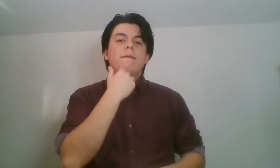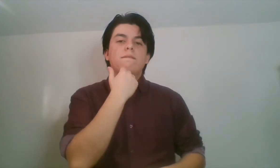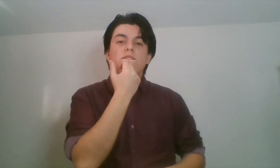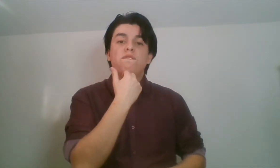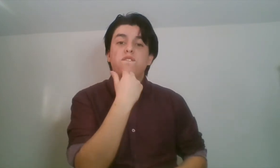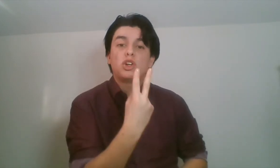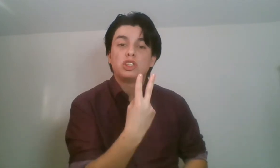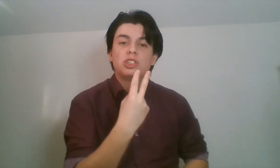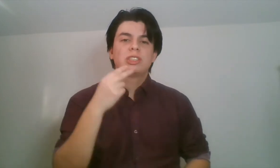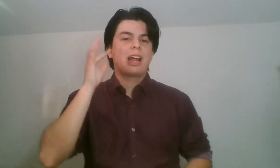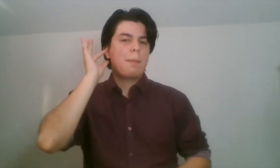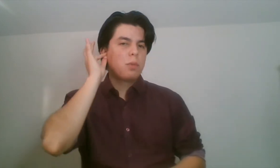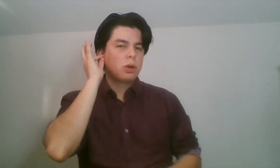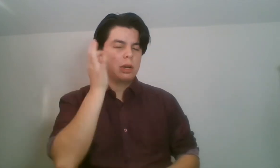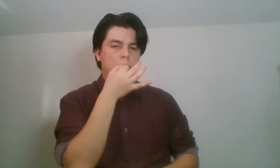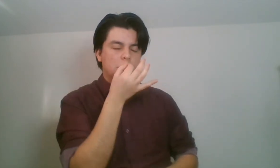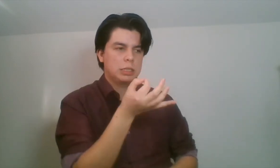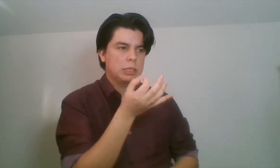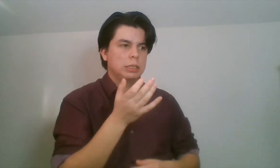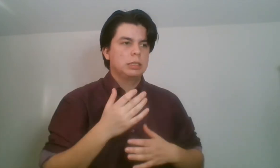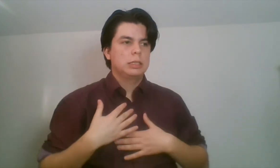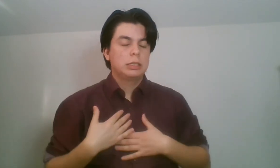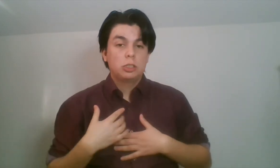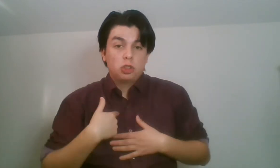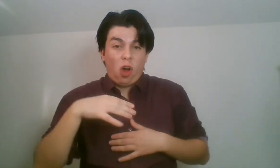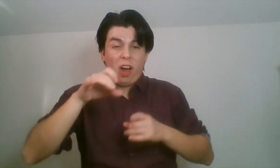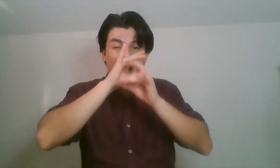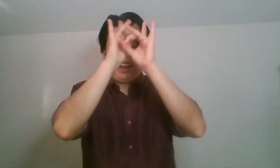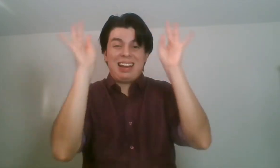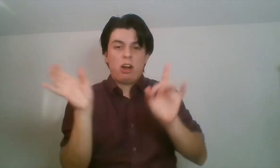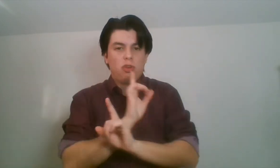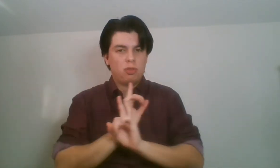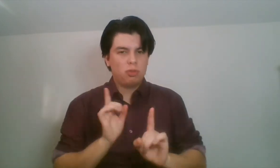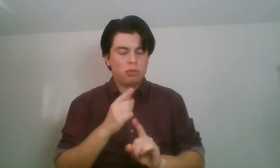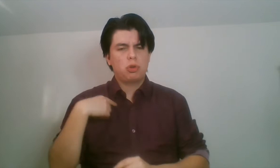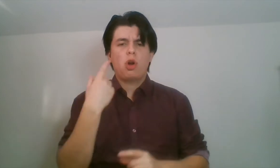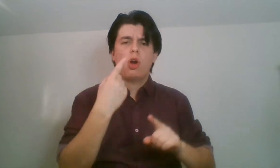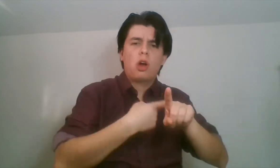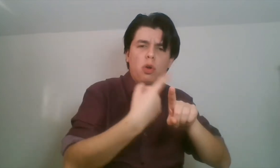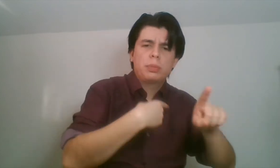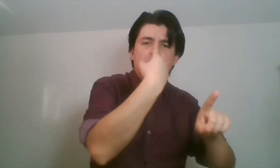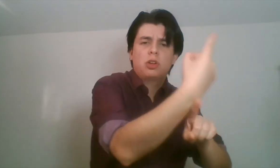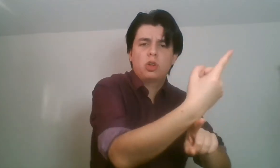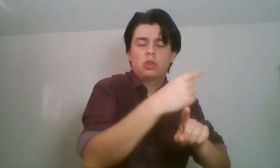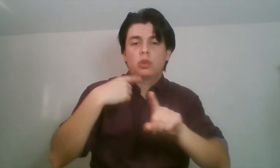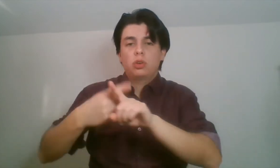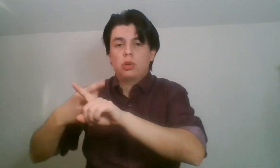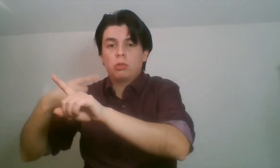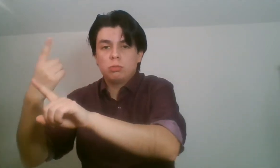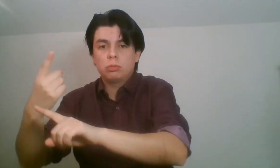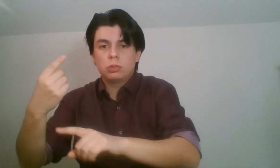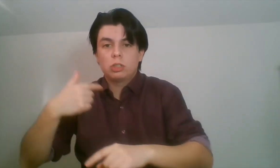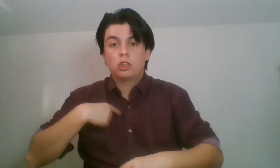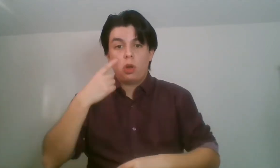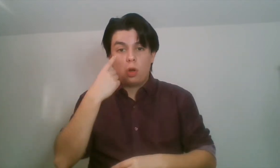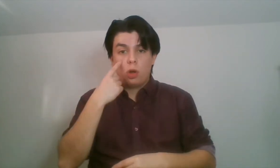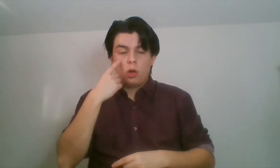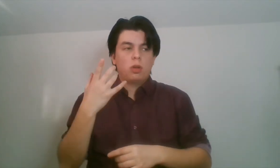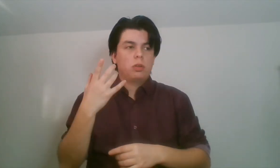he conversado con algunas personas, ¿no? Especialmente con Ana María Iaconi, que es hija de don Hugo